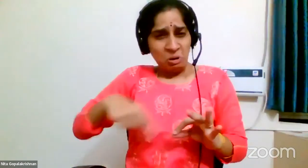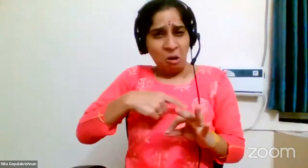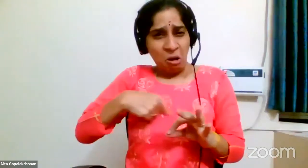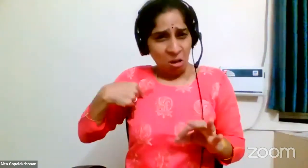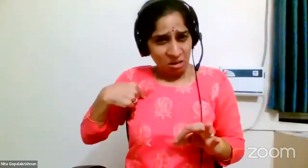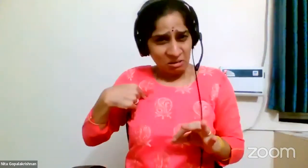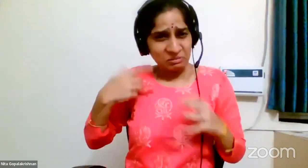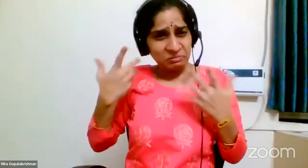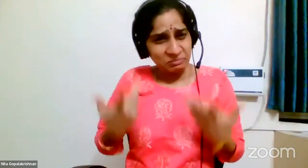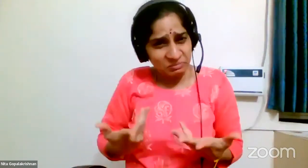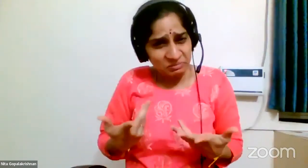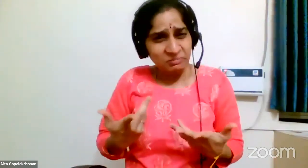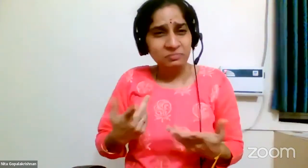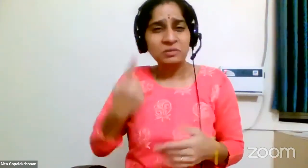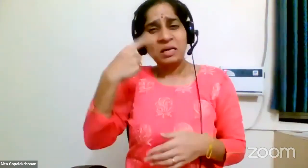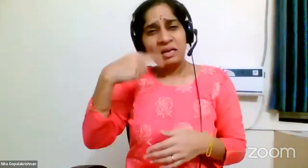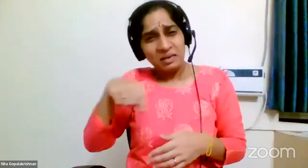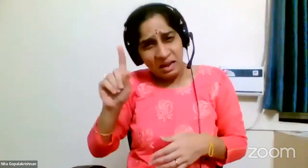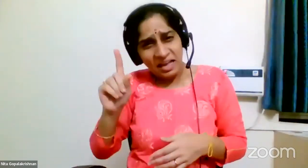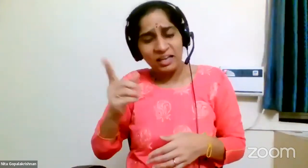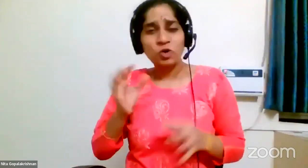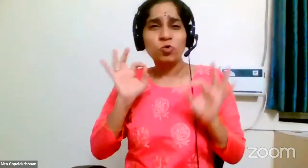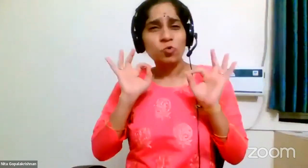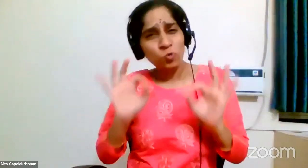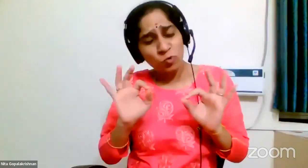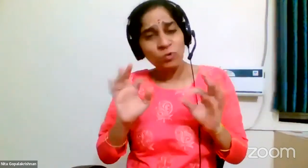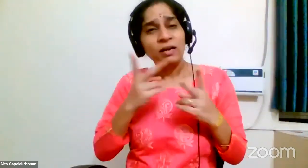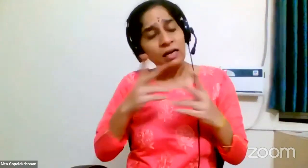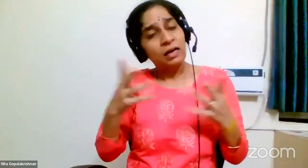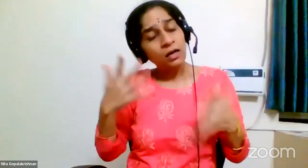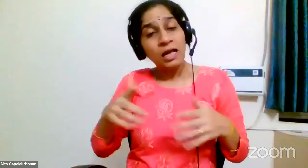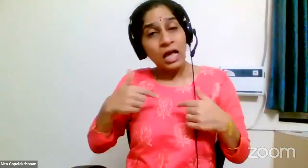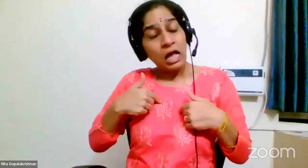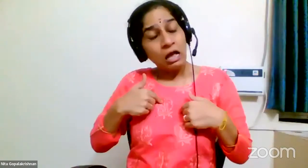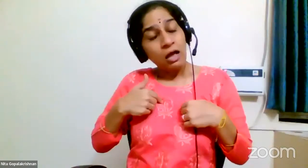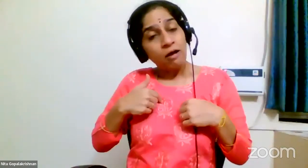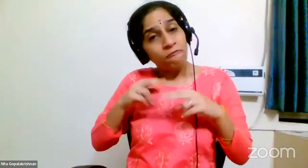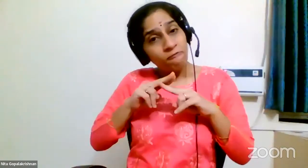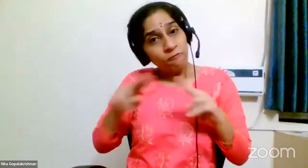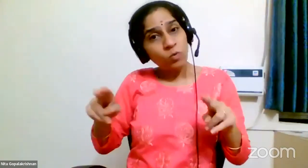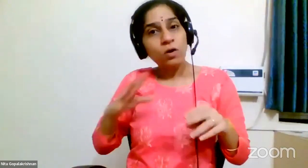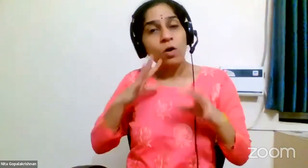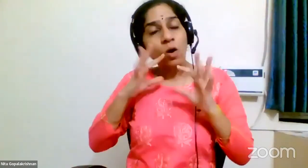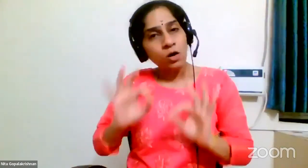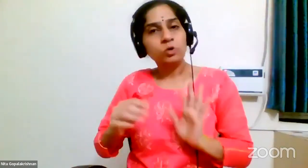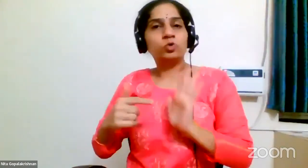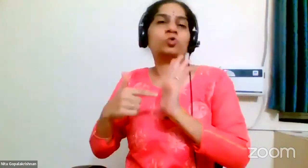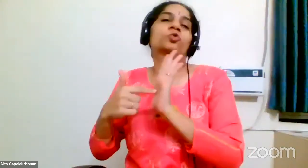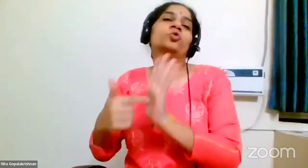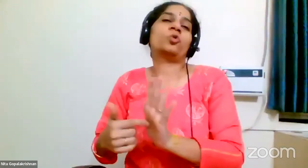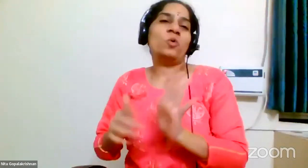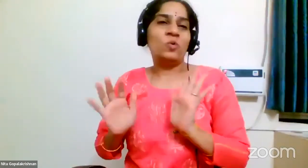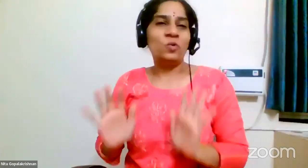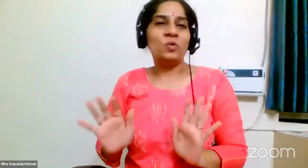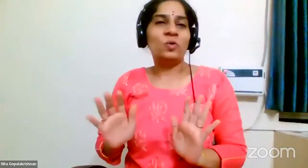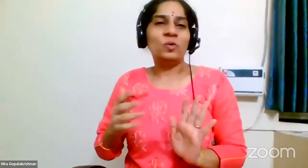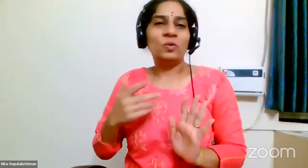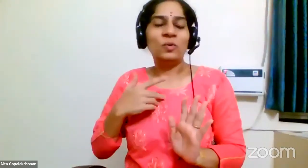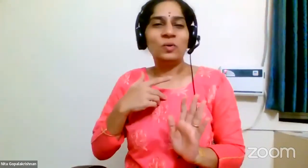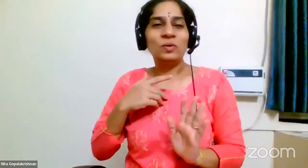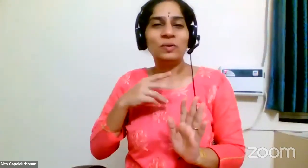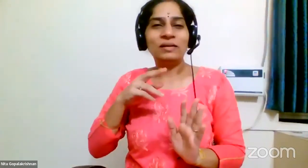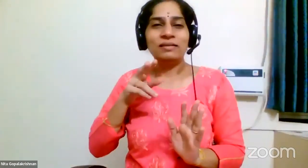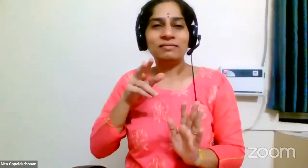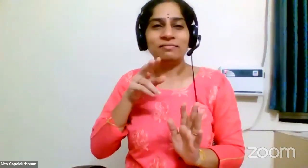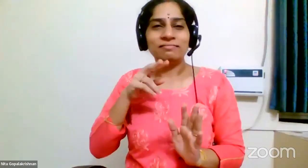करें, कृष्ण के सामने उसको प्रस्तुत करें। तो हमें झूठा बन के नहीं दिखाना है, नहीं तो कृष्ण हमको उसको ठग देंगे, हमको कोई